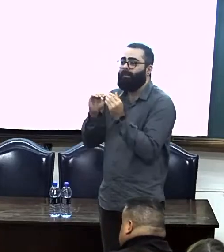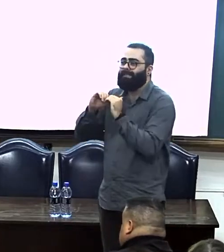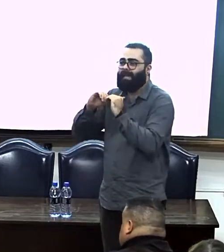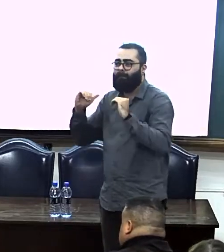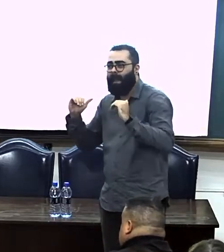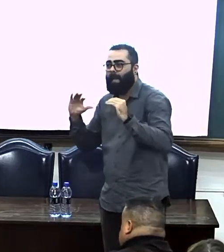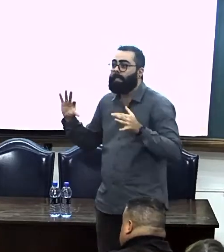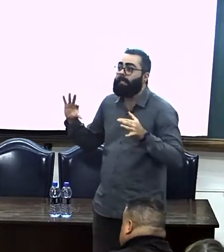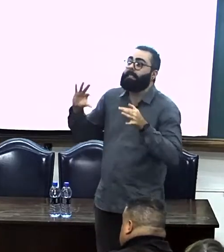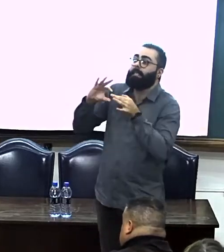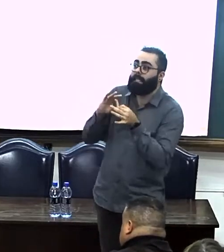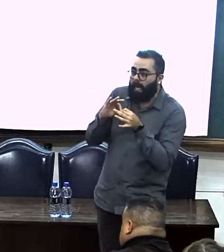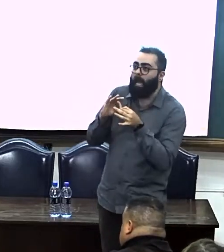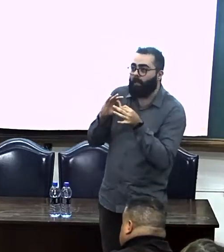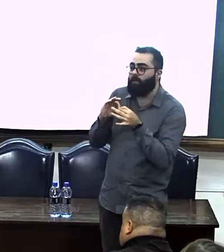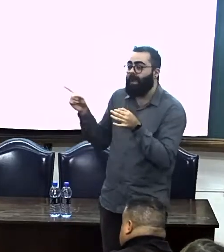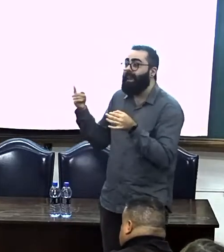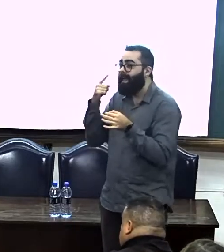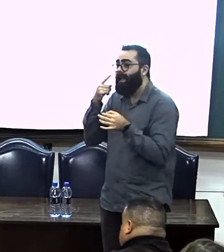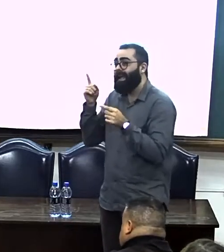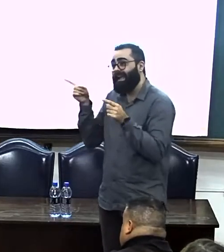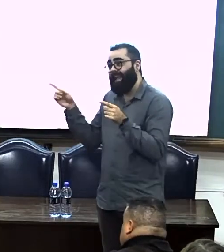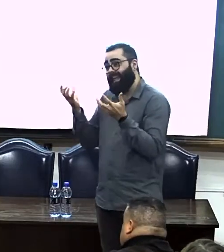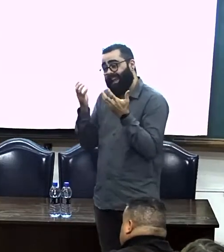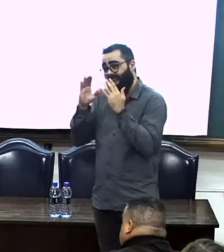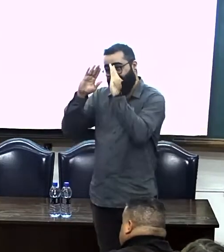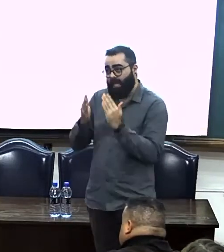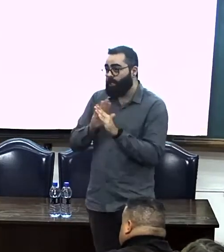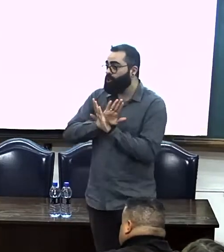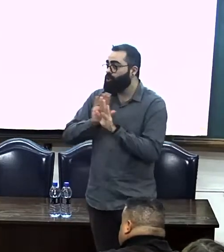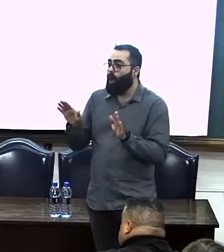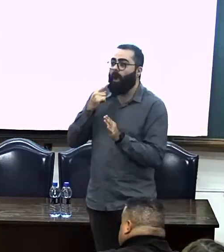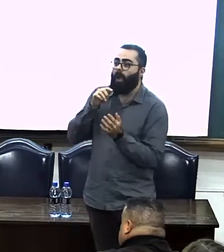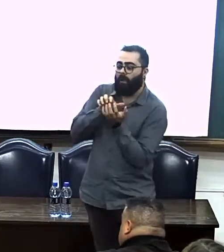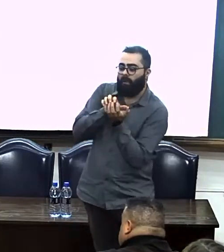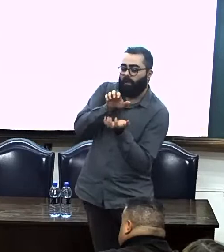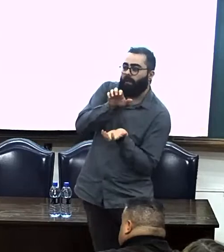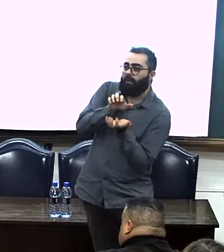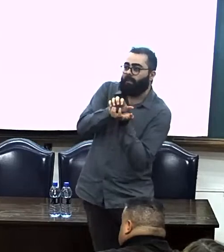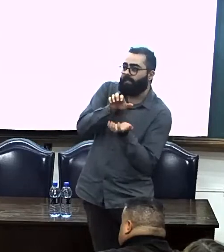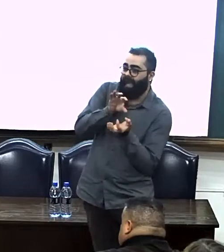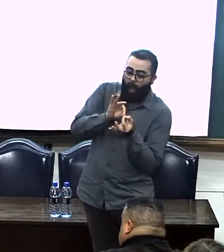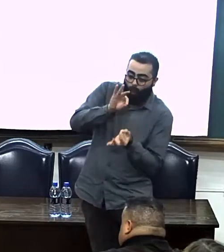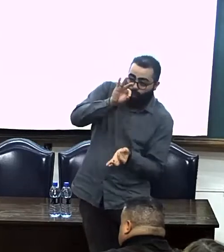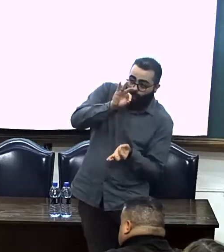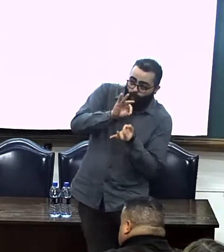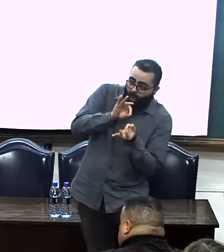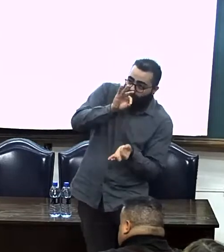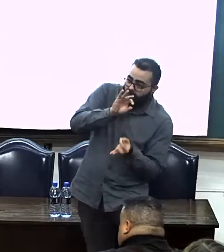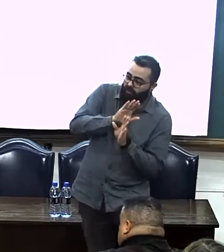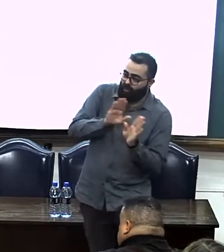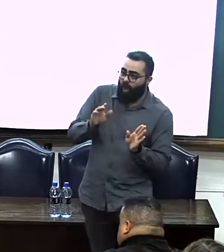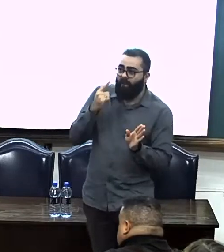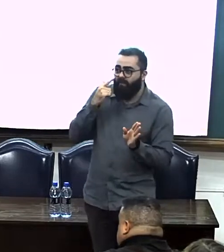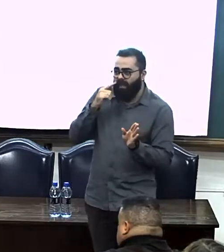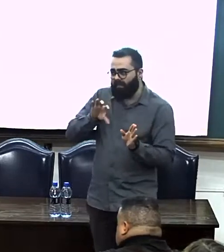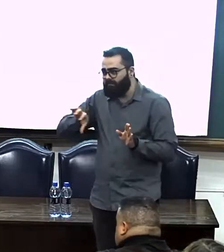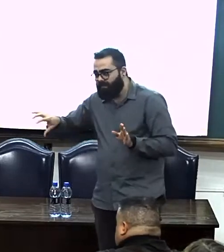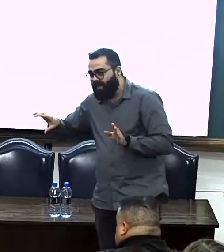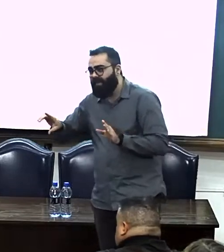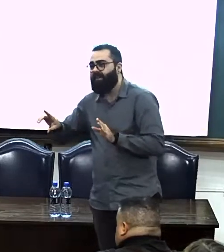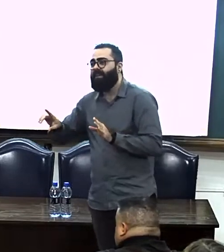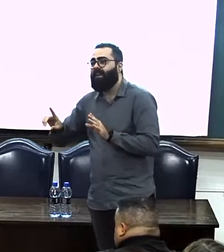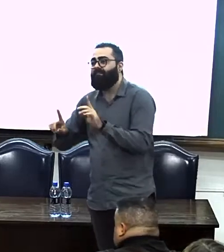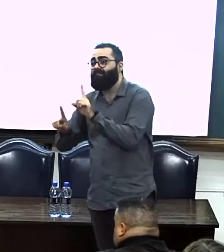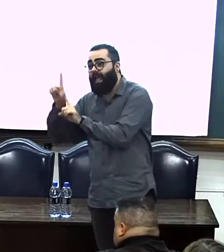ela vai fazer na sequência é observar, trazer dados que corroboram a independência entre os dois padrões, os dois